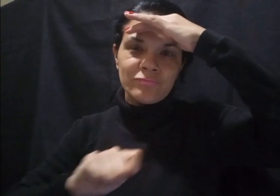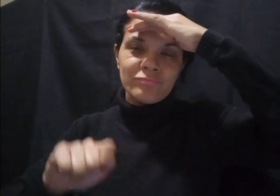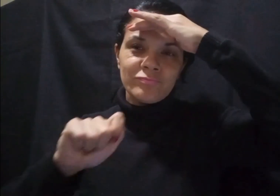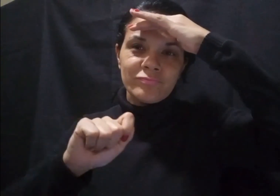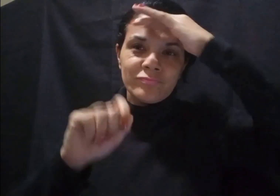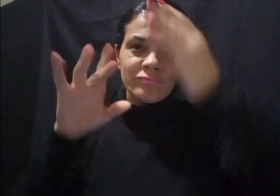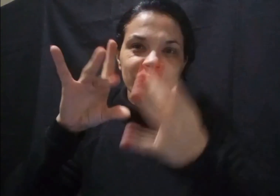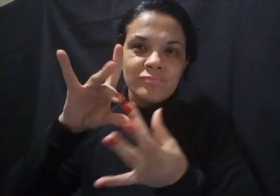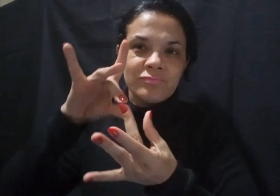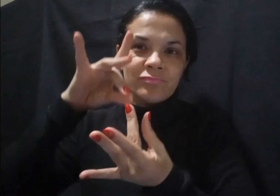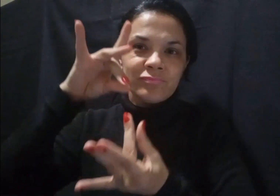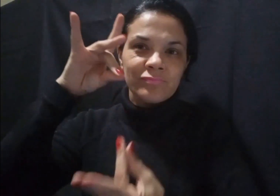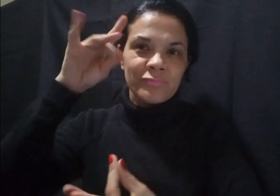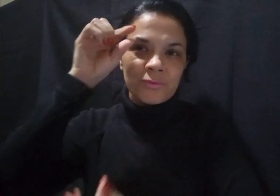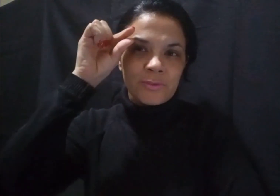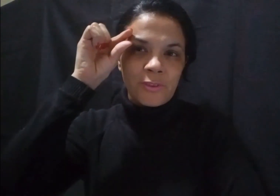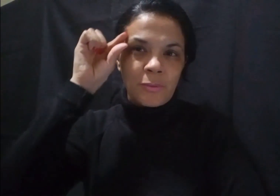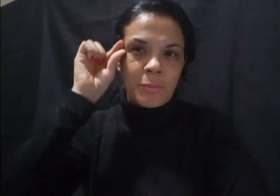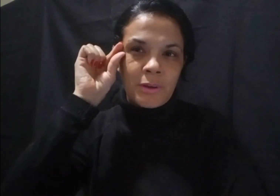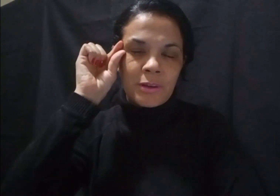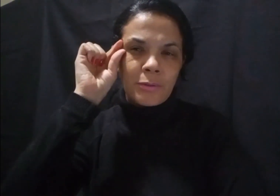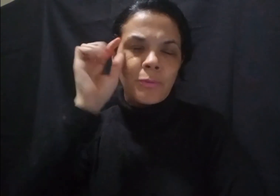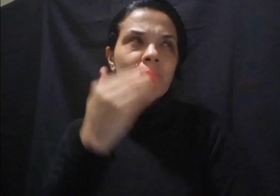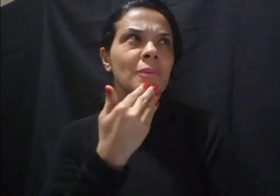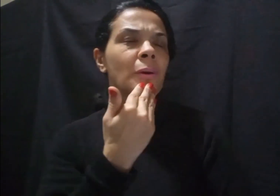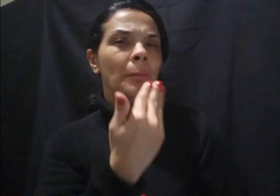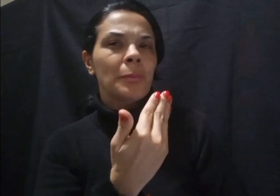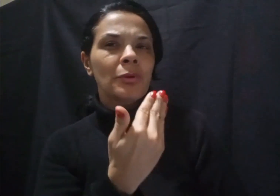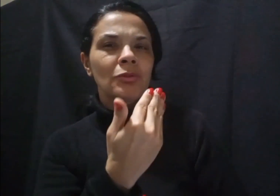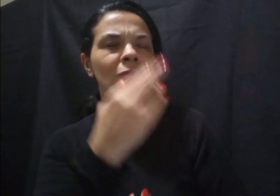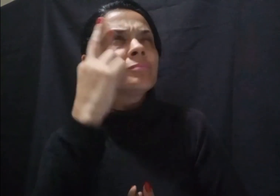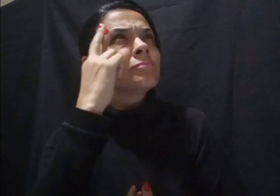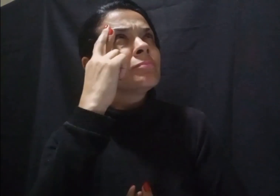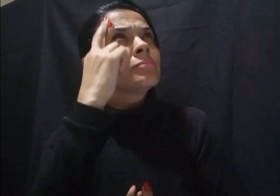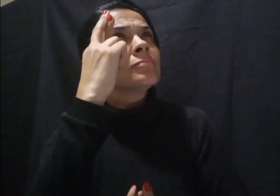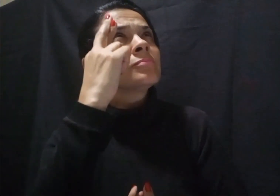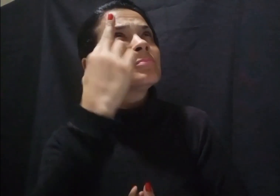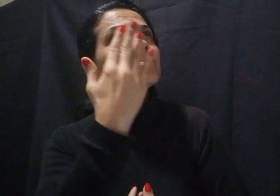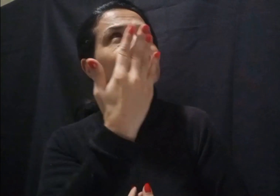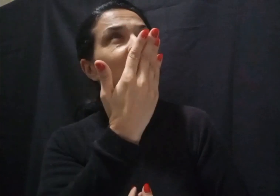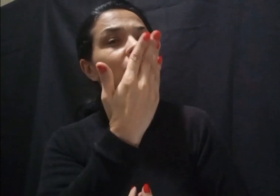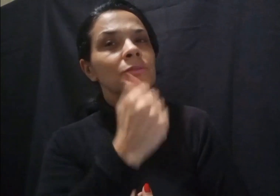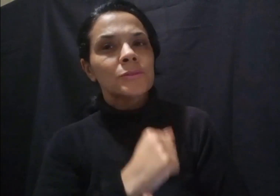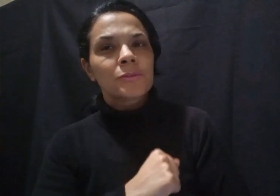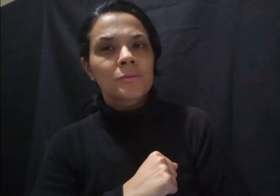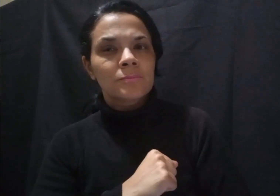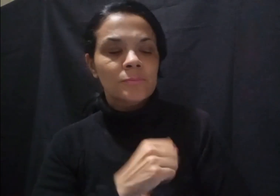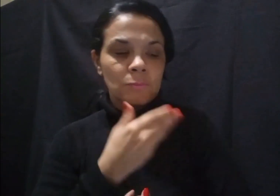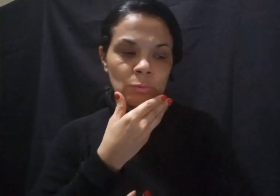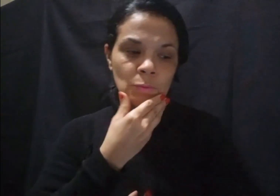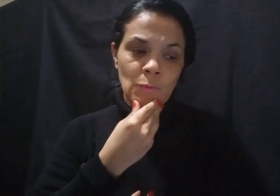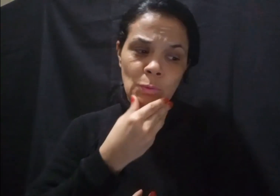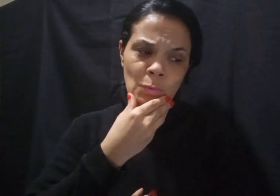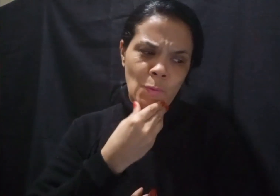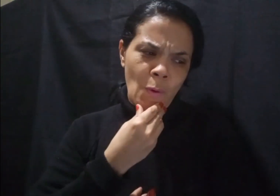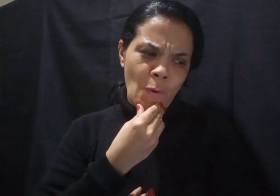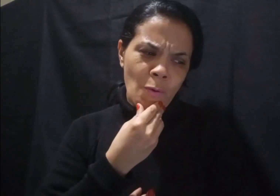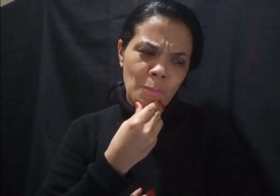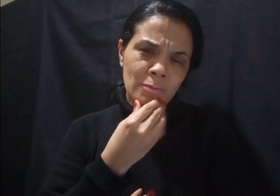Emmanuel, capítulo A Solicitação do Senhor. O homem que se dizia infeliz, depois de haver implorado o socorro